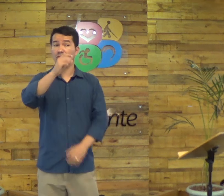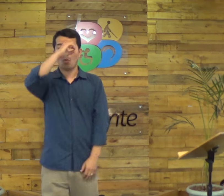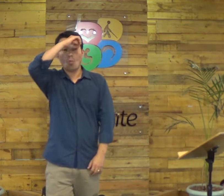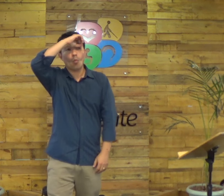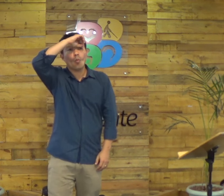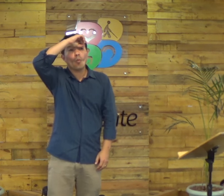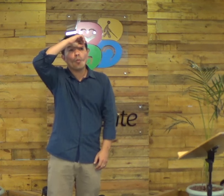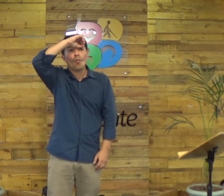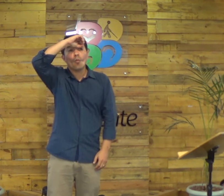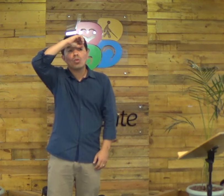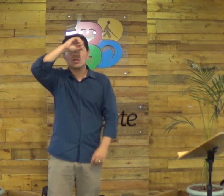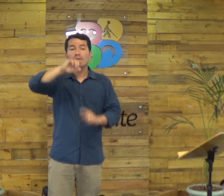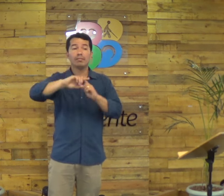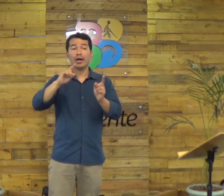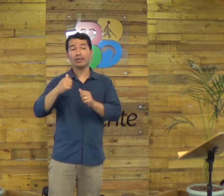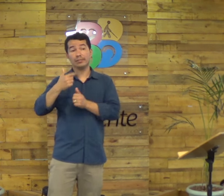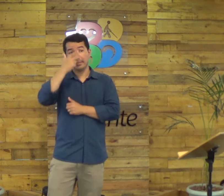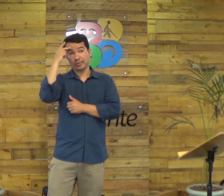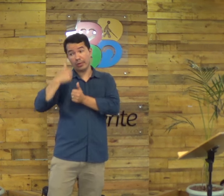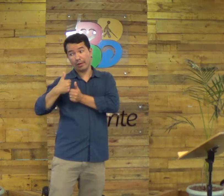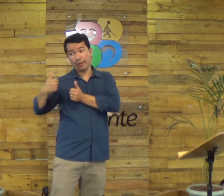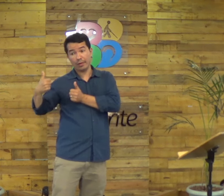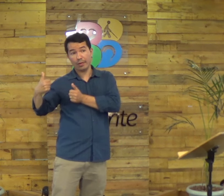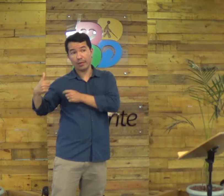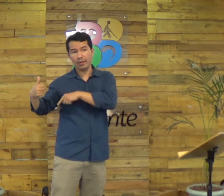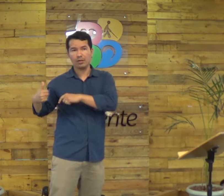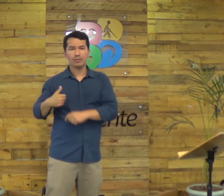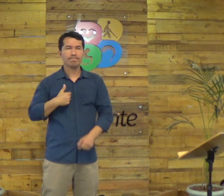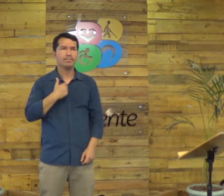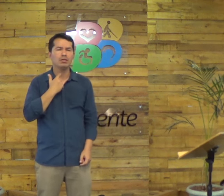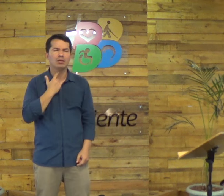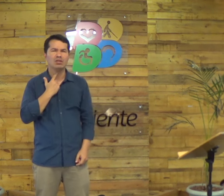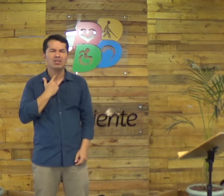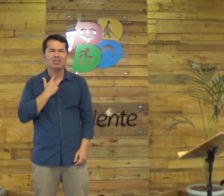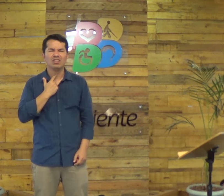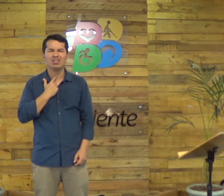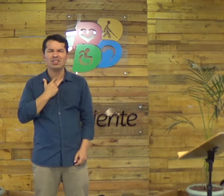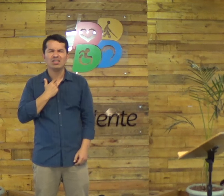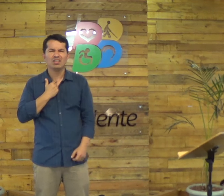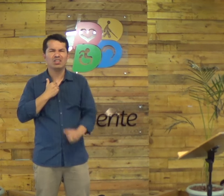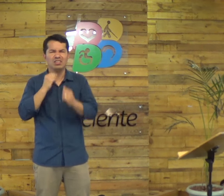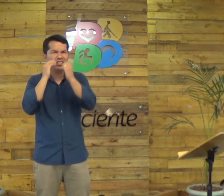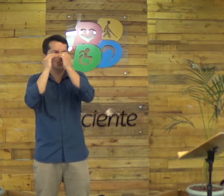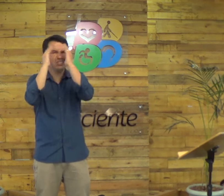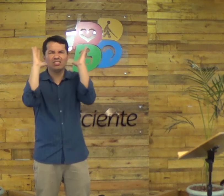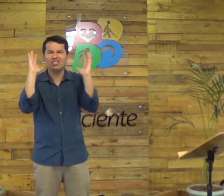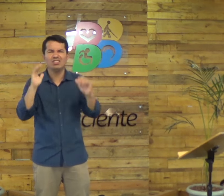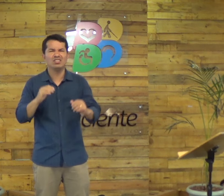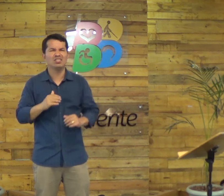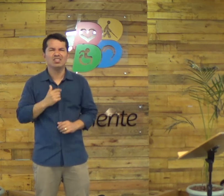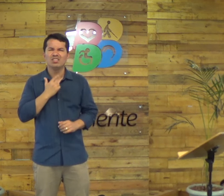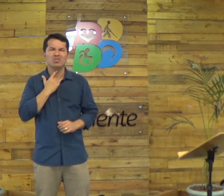porque, às vezes, você não sabe, mas, o seu lado, está querendo, dar a tudo,